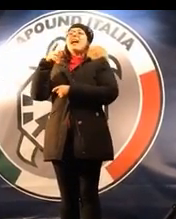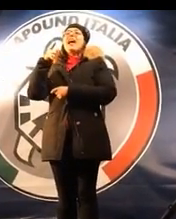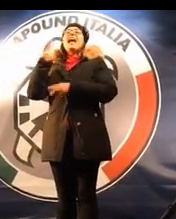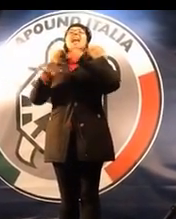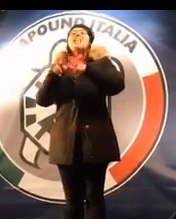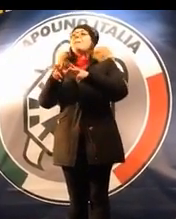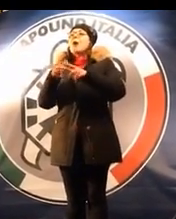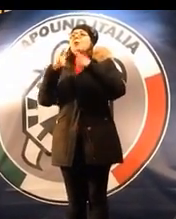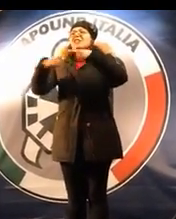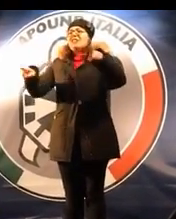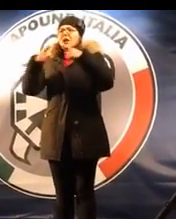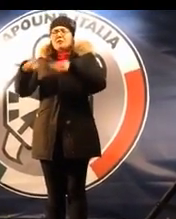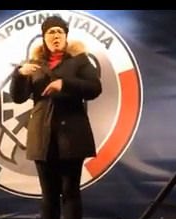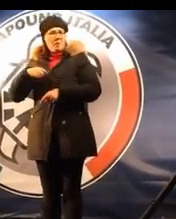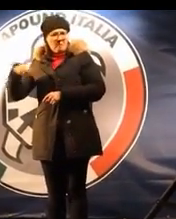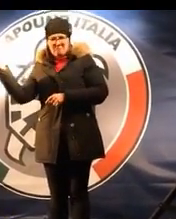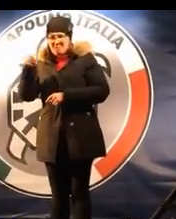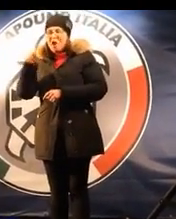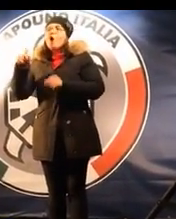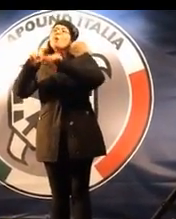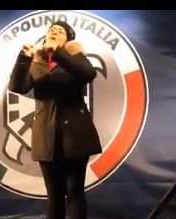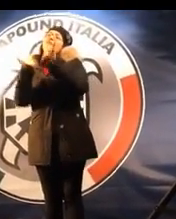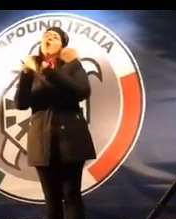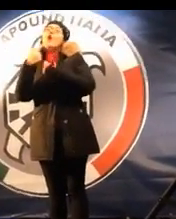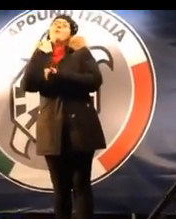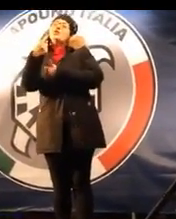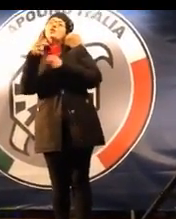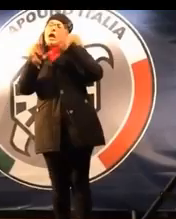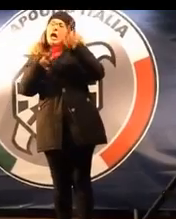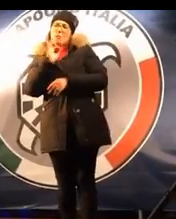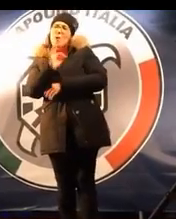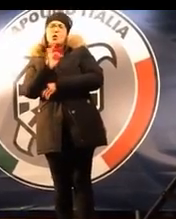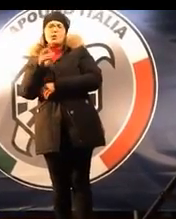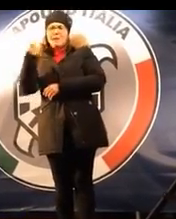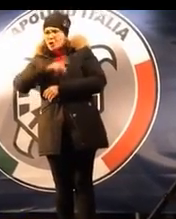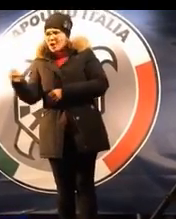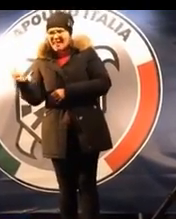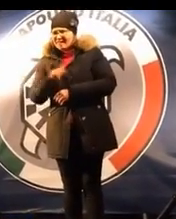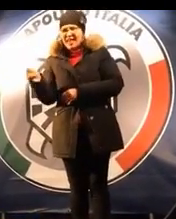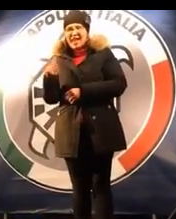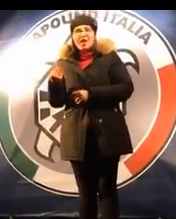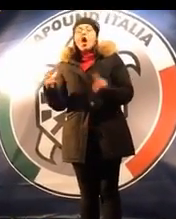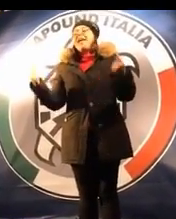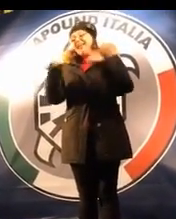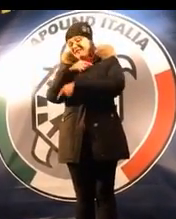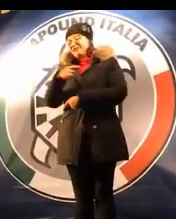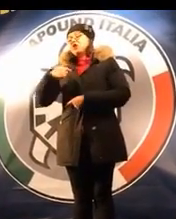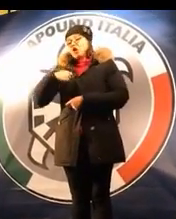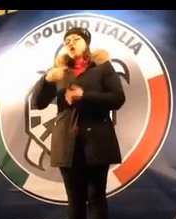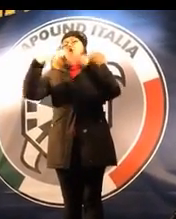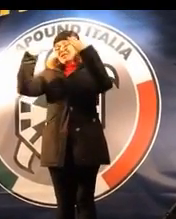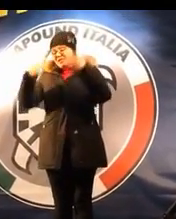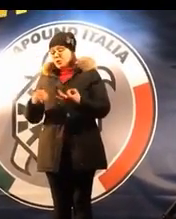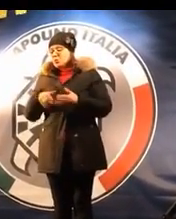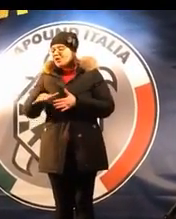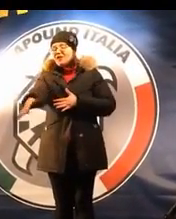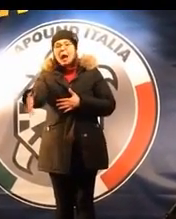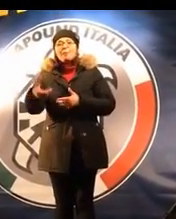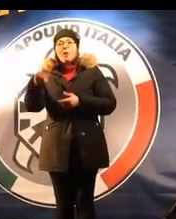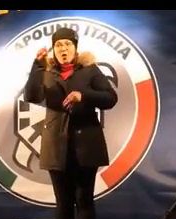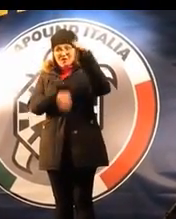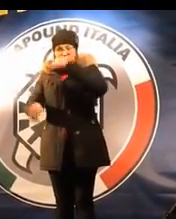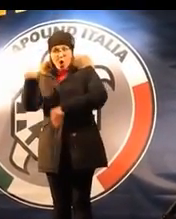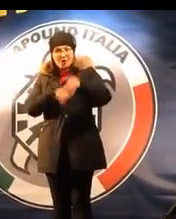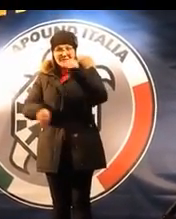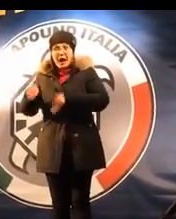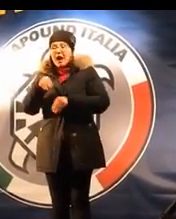Bene, fra pochi giorni prenderanno una sonora sveglia, perché sono convinto che tanti italiani abbiano capito che il movimento politico che fa più